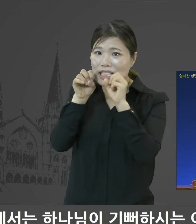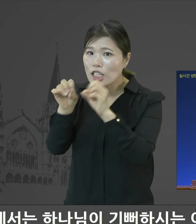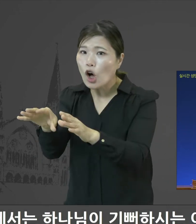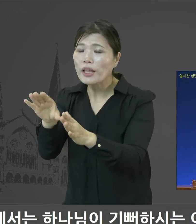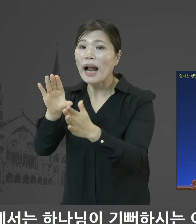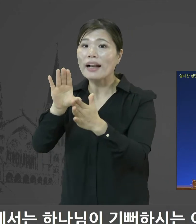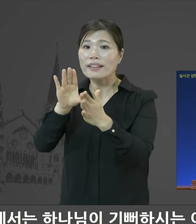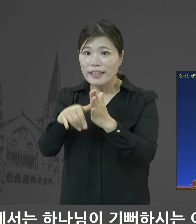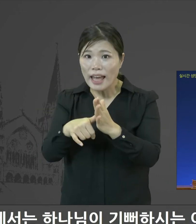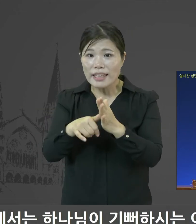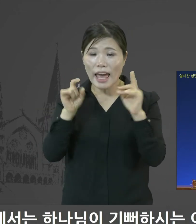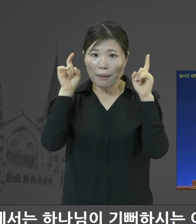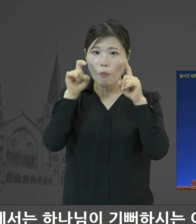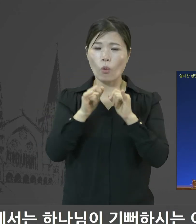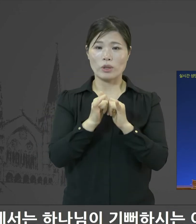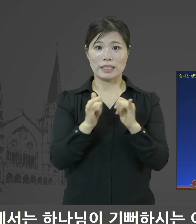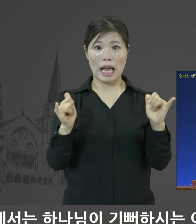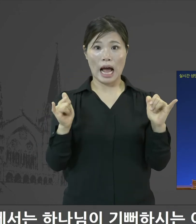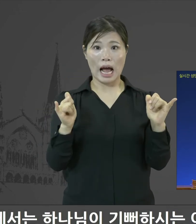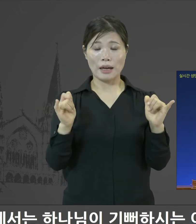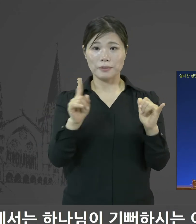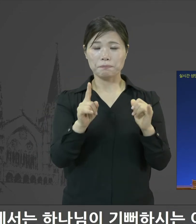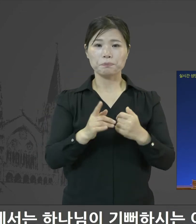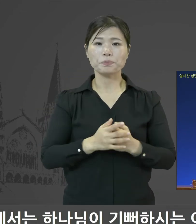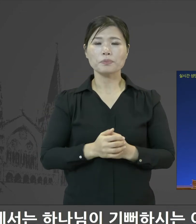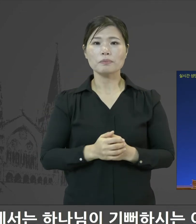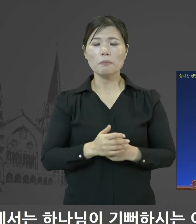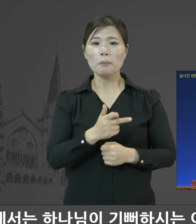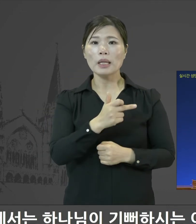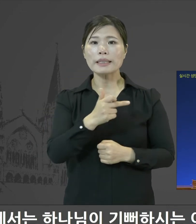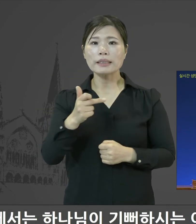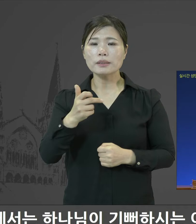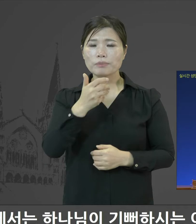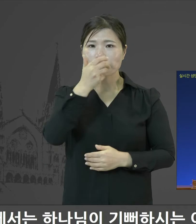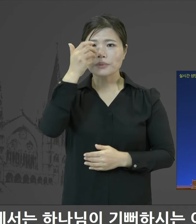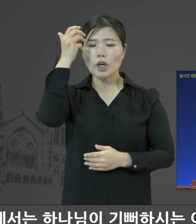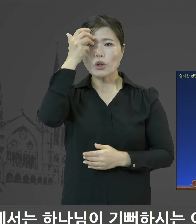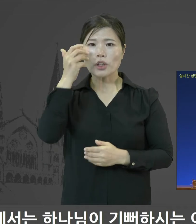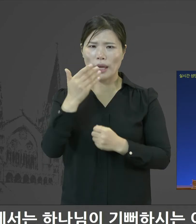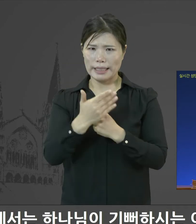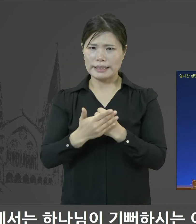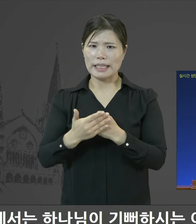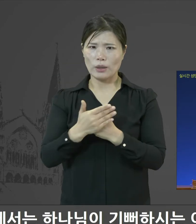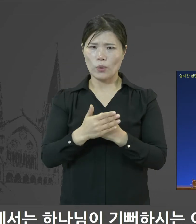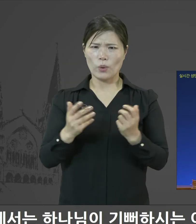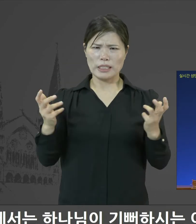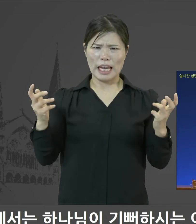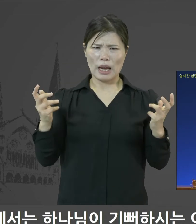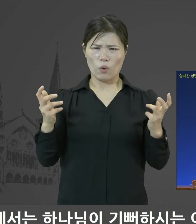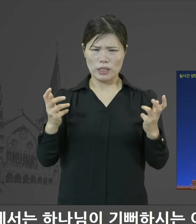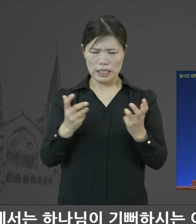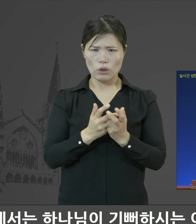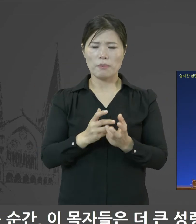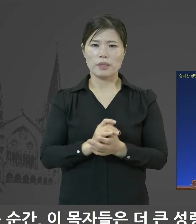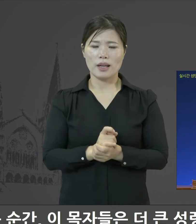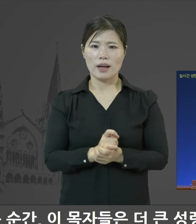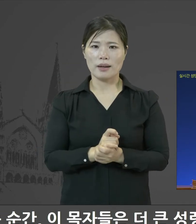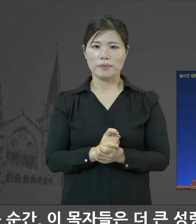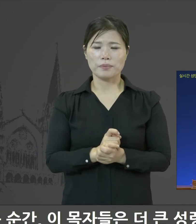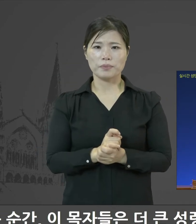이 목자들은 더 큰 성령의 은혜로 채워진 거죠. 그래서 이